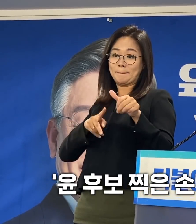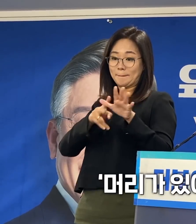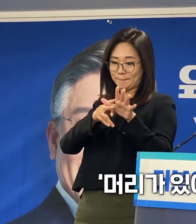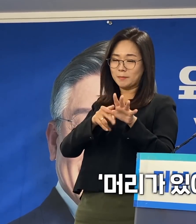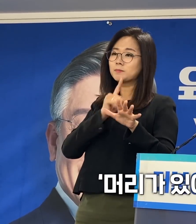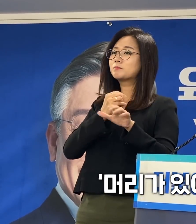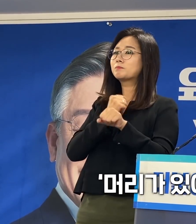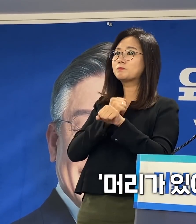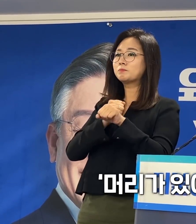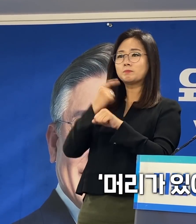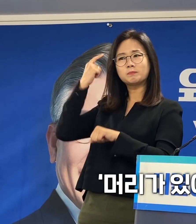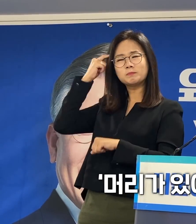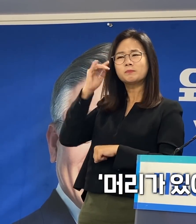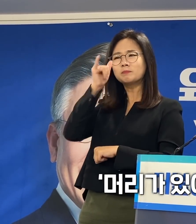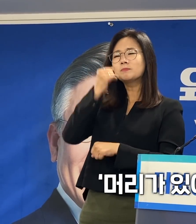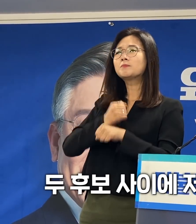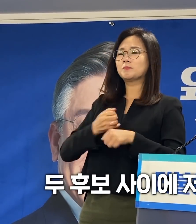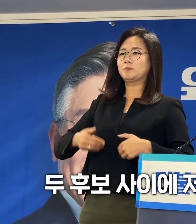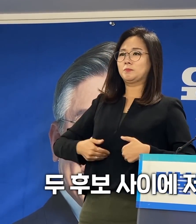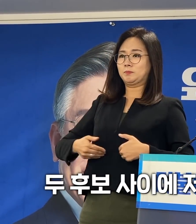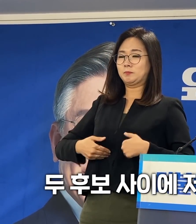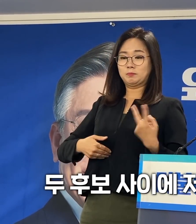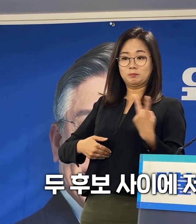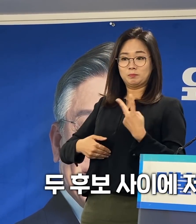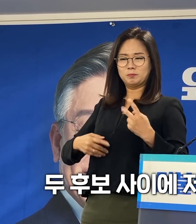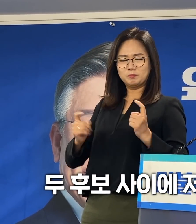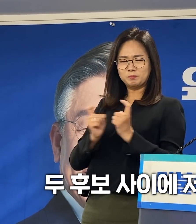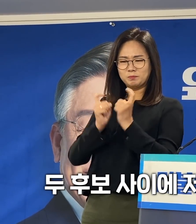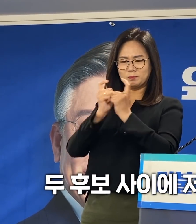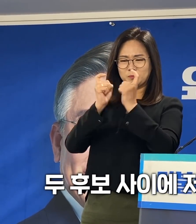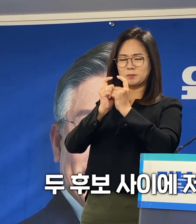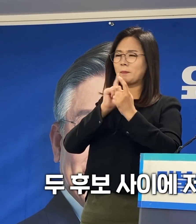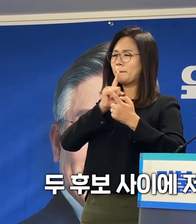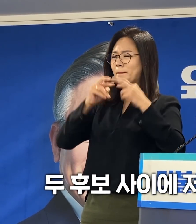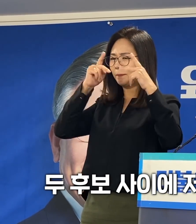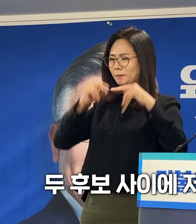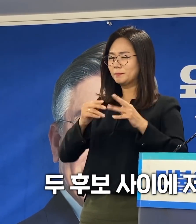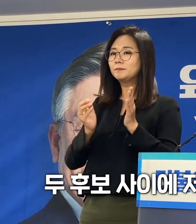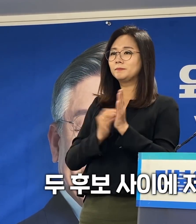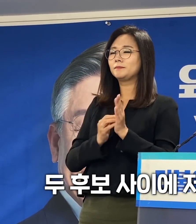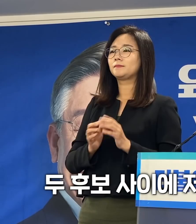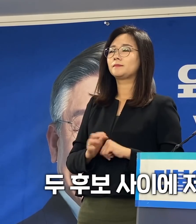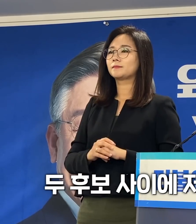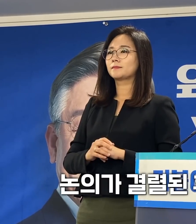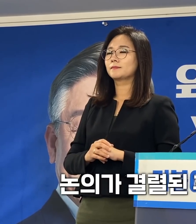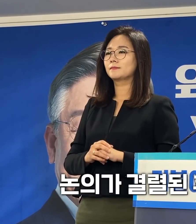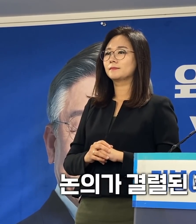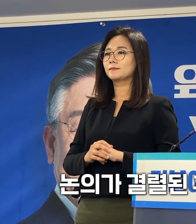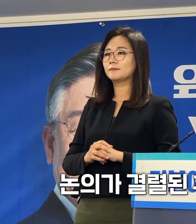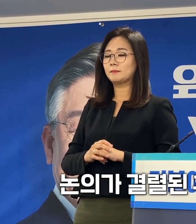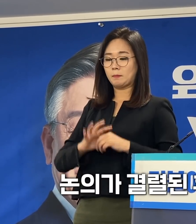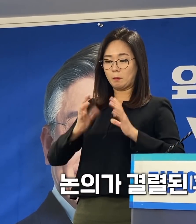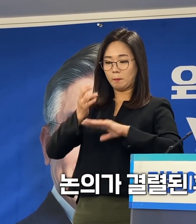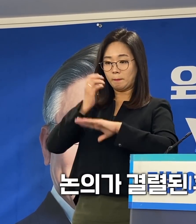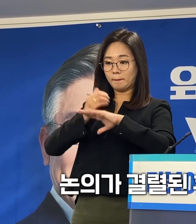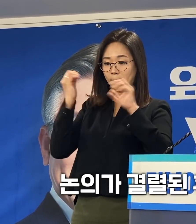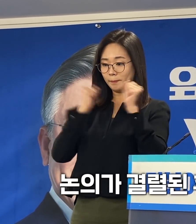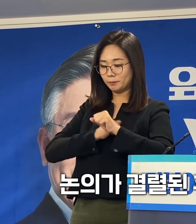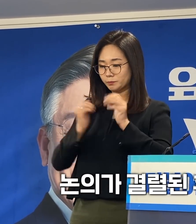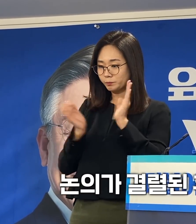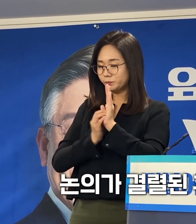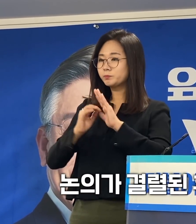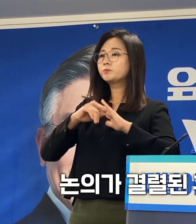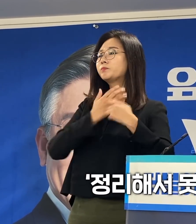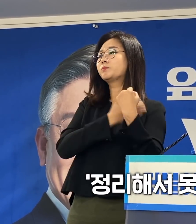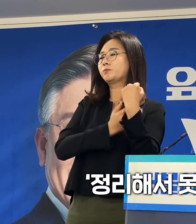자른다느니 머리가 있어야 한다느니 두 후보 사이에 저속한 말싸움을 벌였습니다. 논의가 결렬된 후